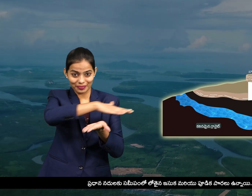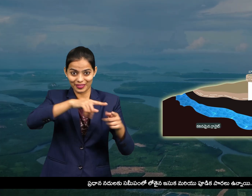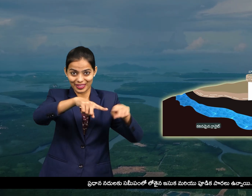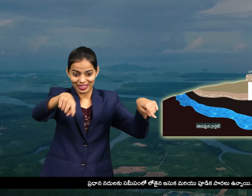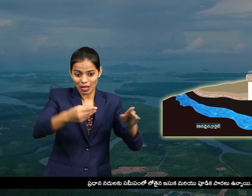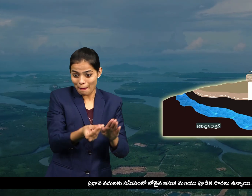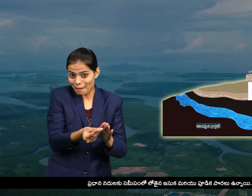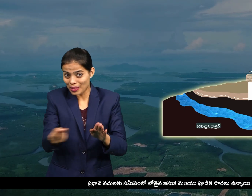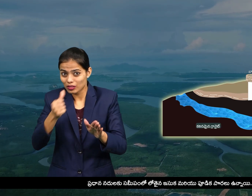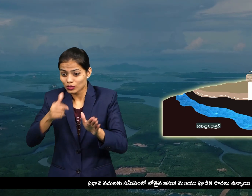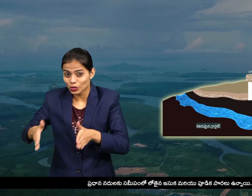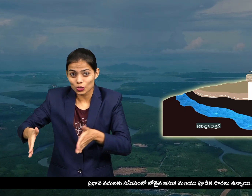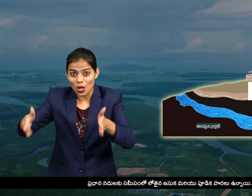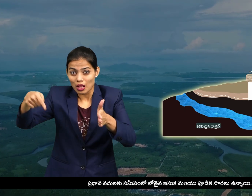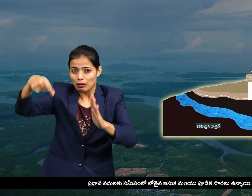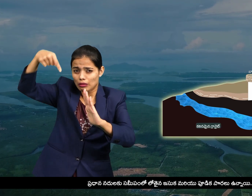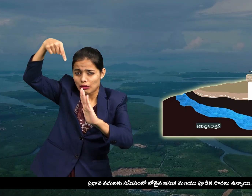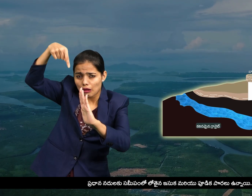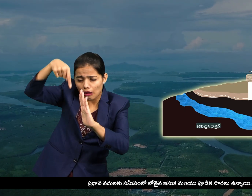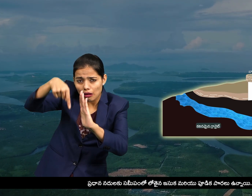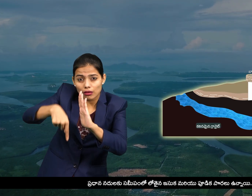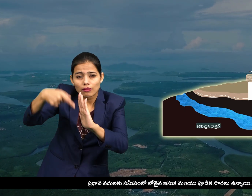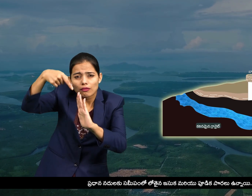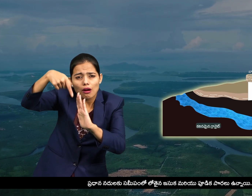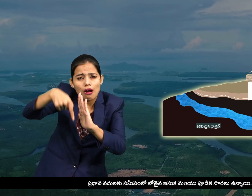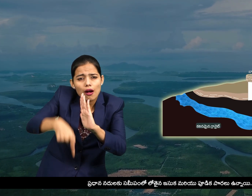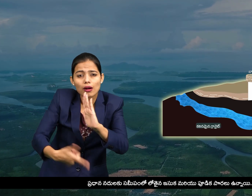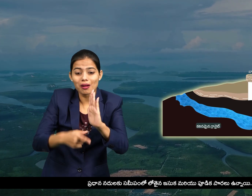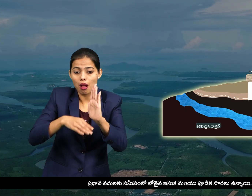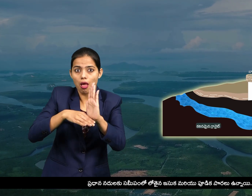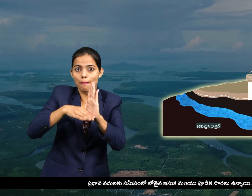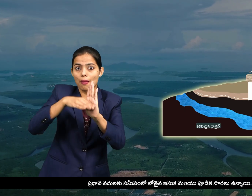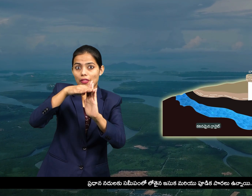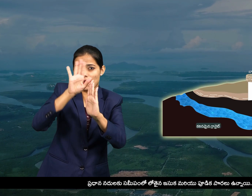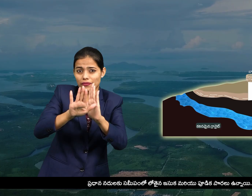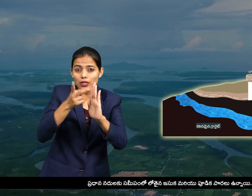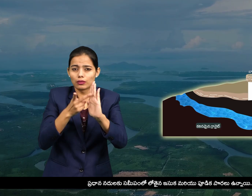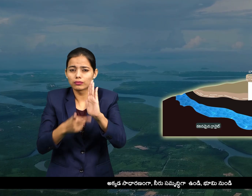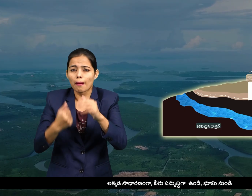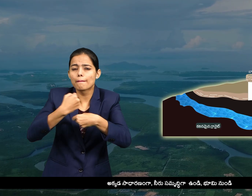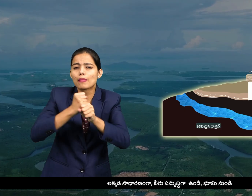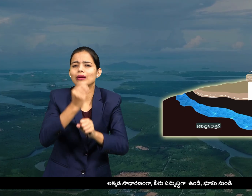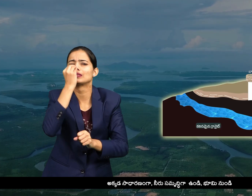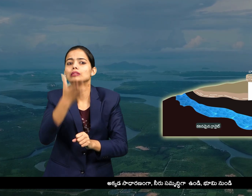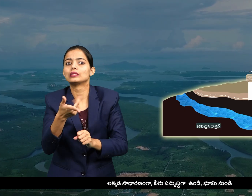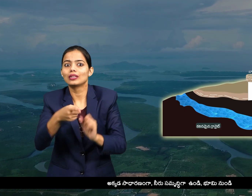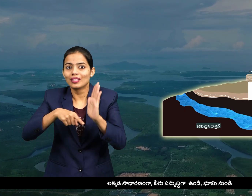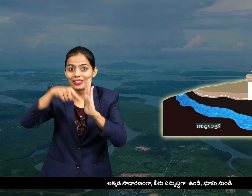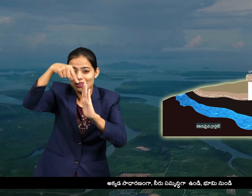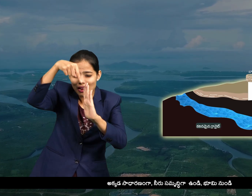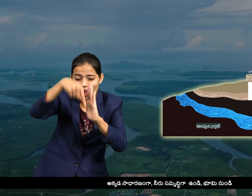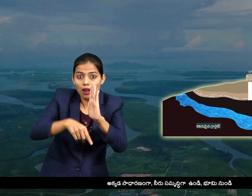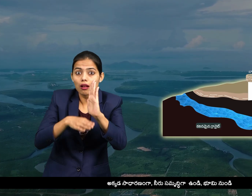ప్రధాన నదులకు సమీపంలో లోతైన ఇసుక మరియు పూడిక పొరలు ఉన్నాయి. అక్కడ